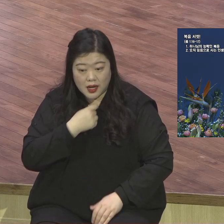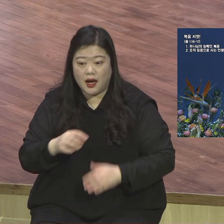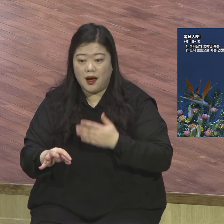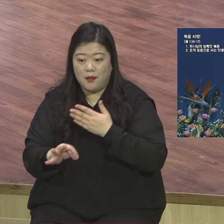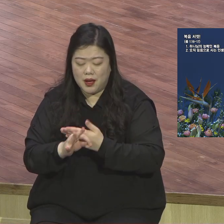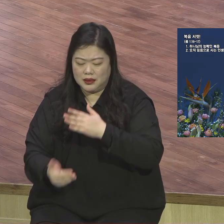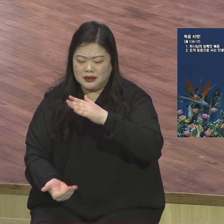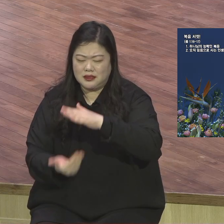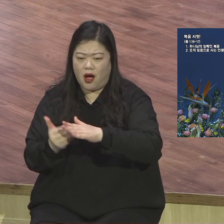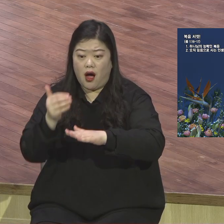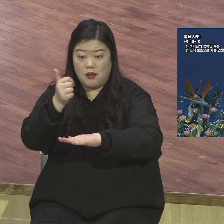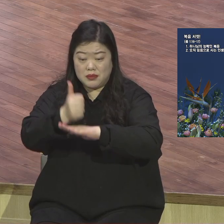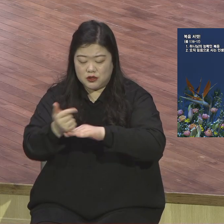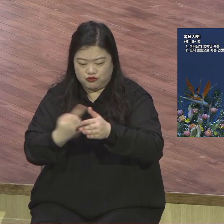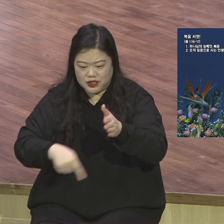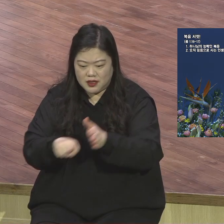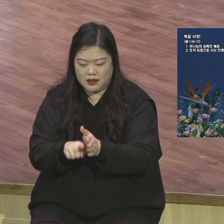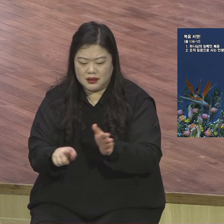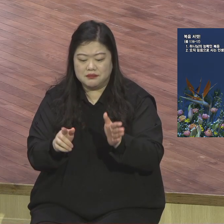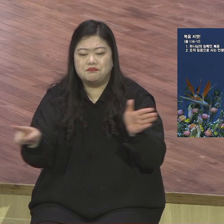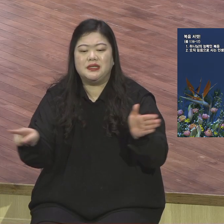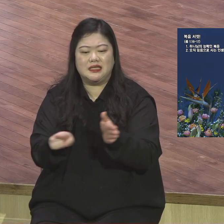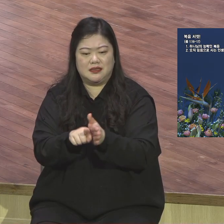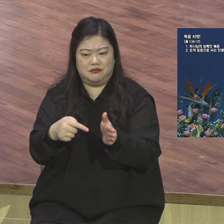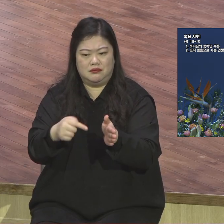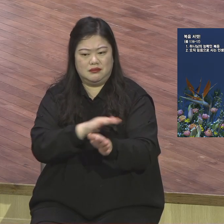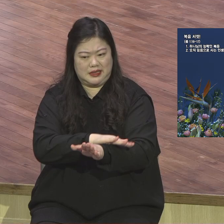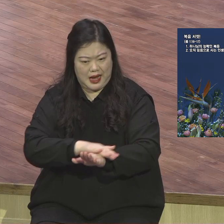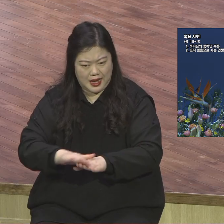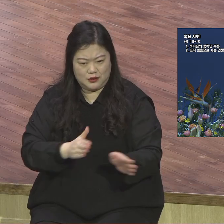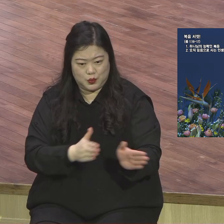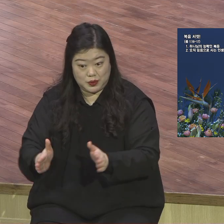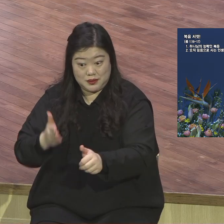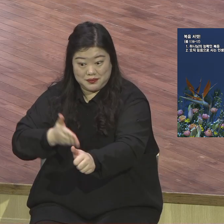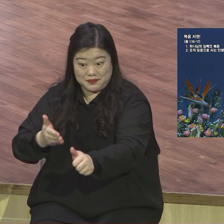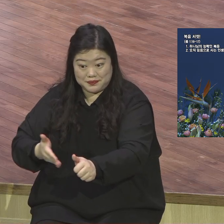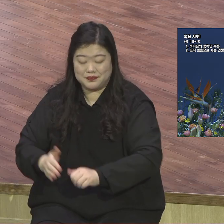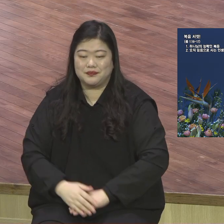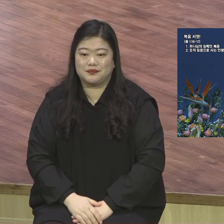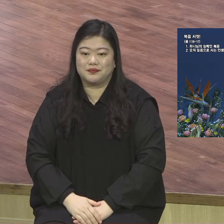당당하게 서시기를 주님으로 축복합니다. 결론입니다.